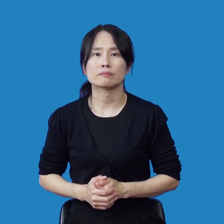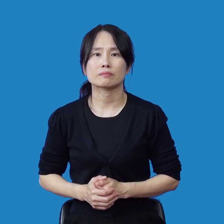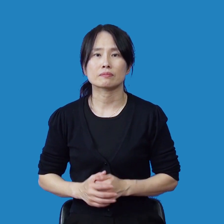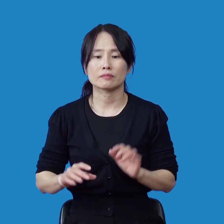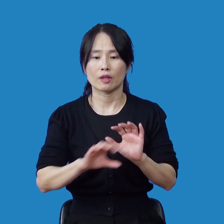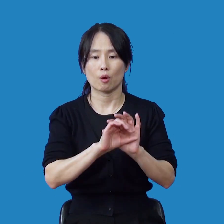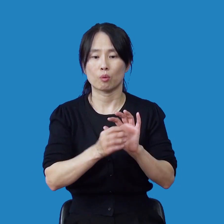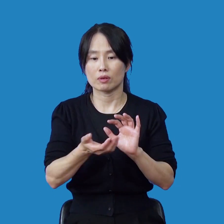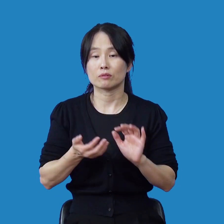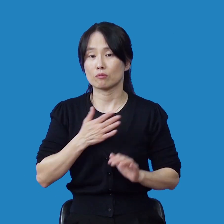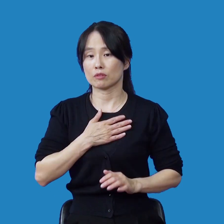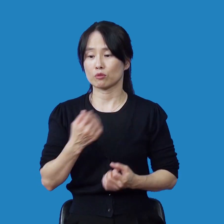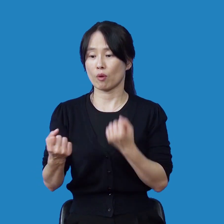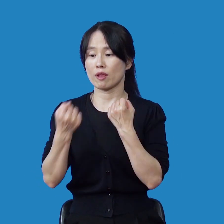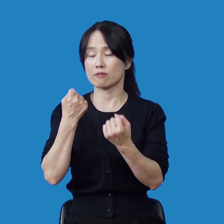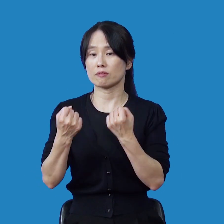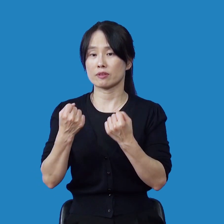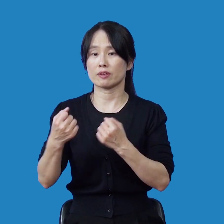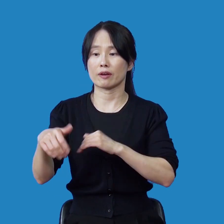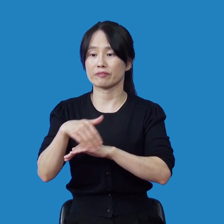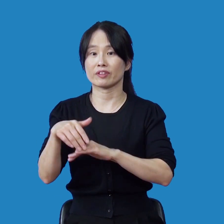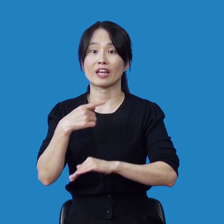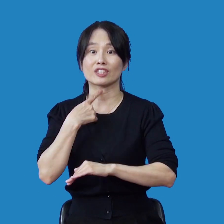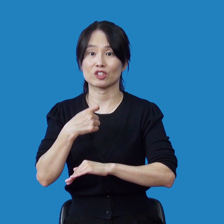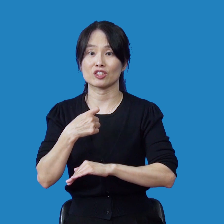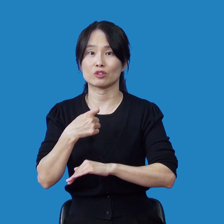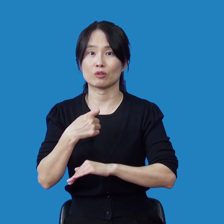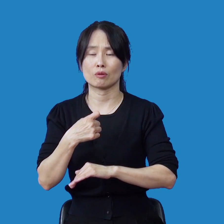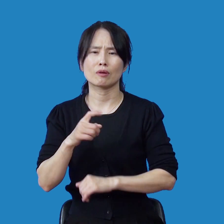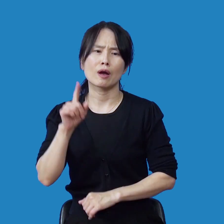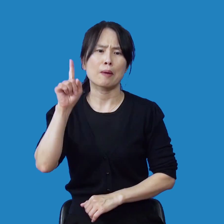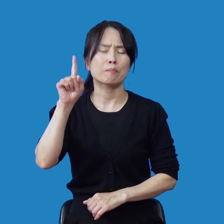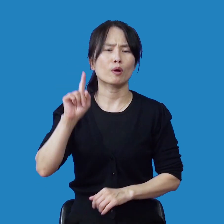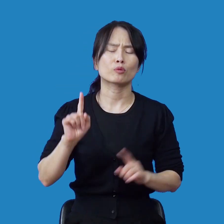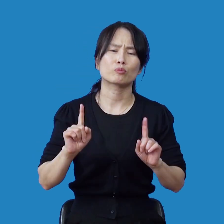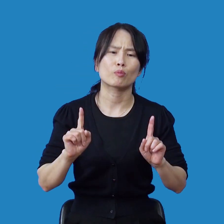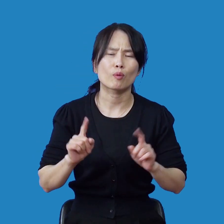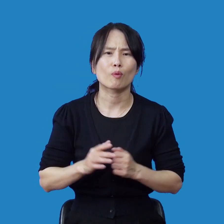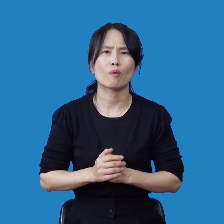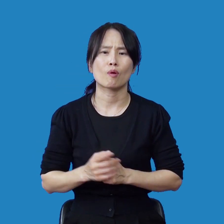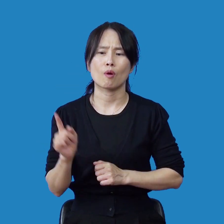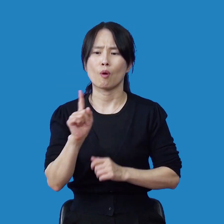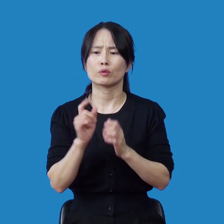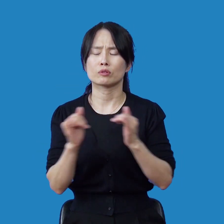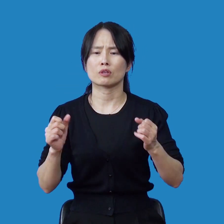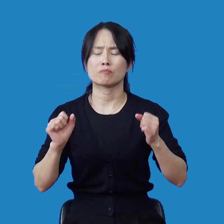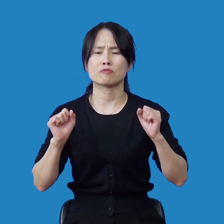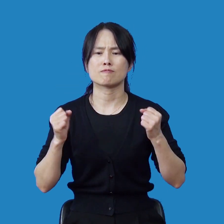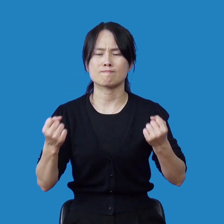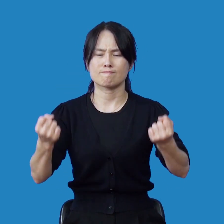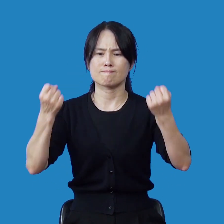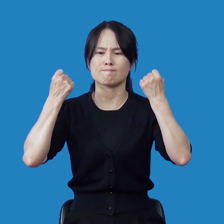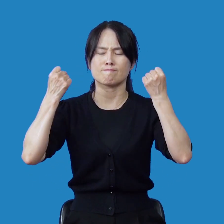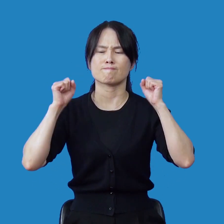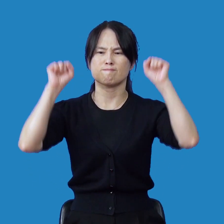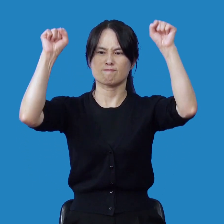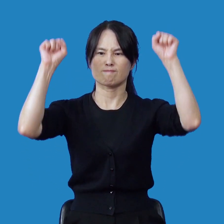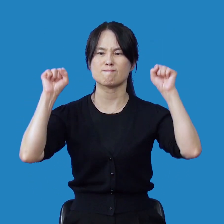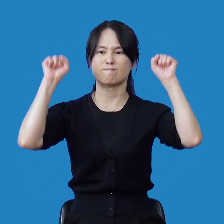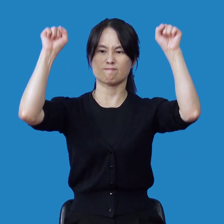코로나 전에는 저도 헬스장에 조금 다녔는데 한 번은 보니까 어떤 사람이 이렇게 근력 운동을 하더니